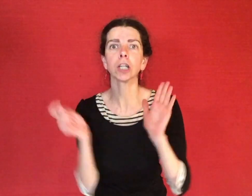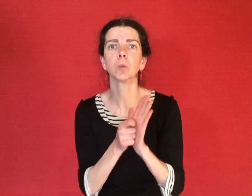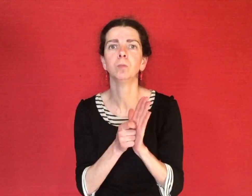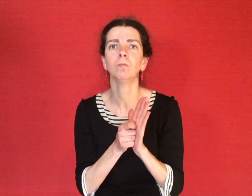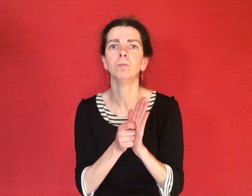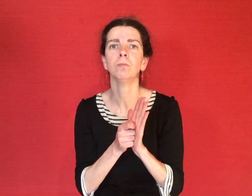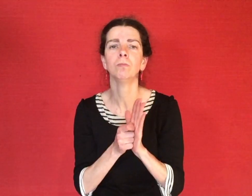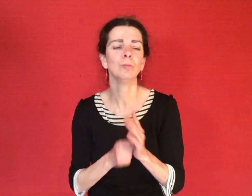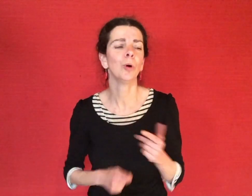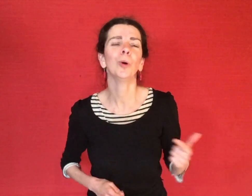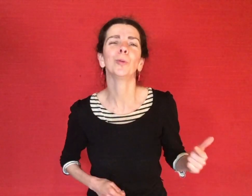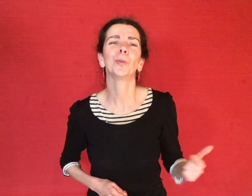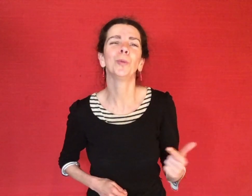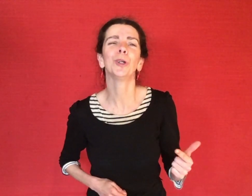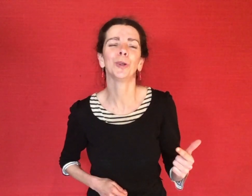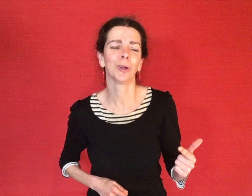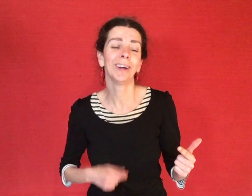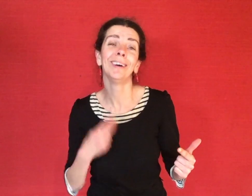Un matin,